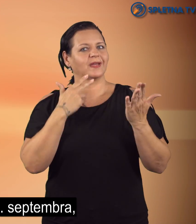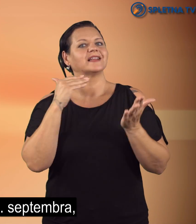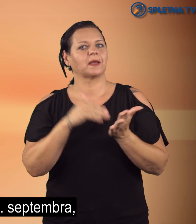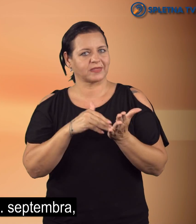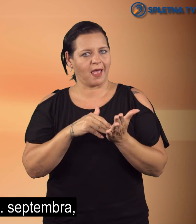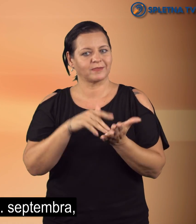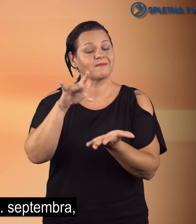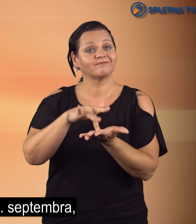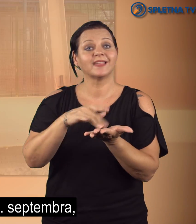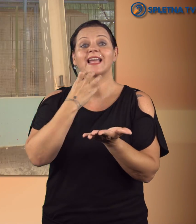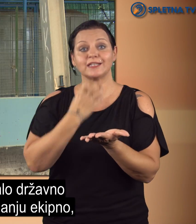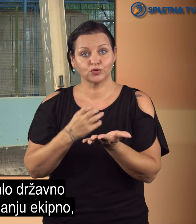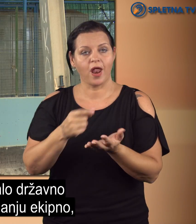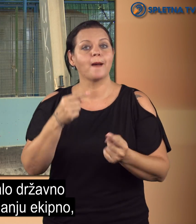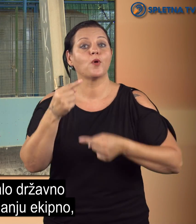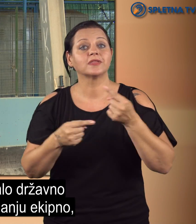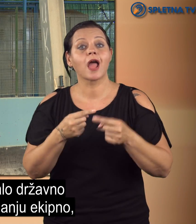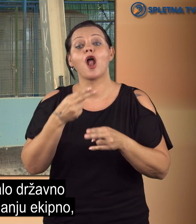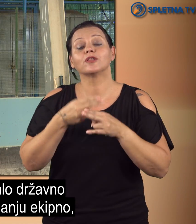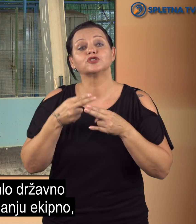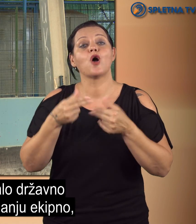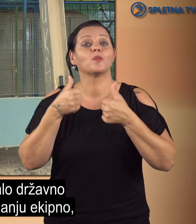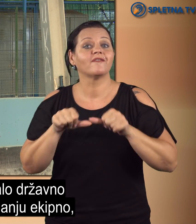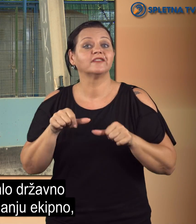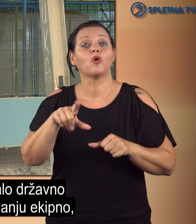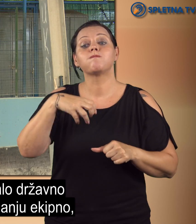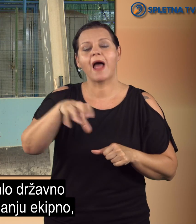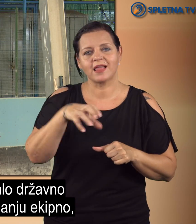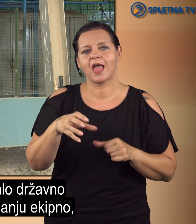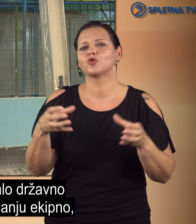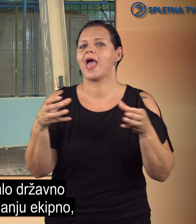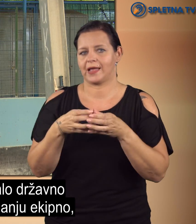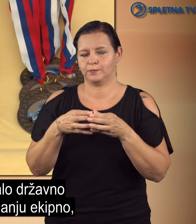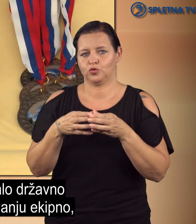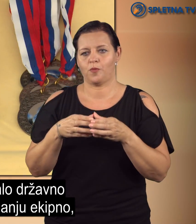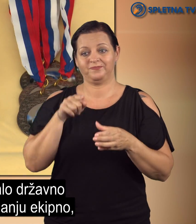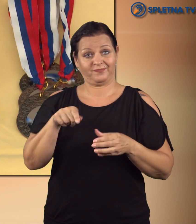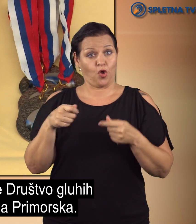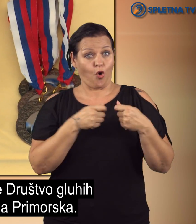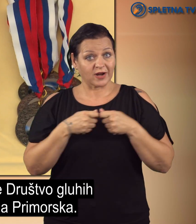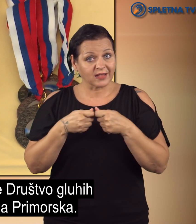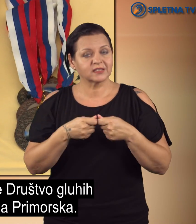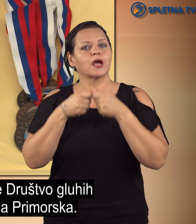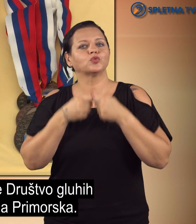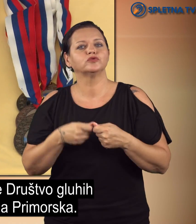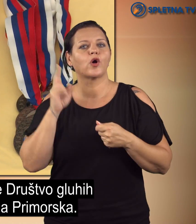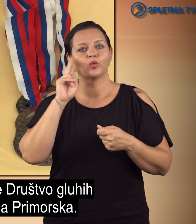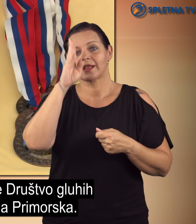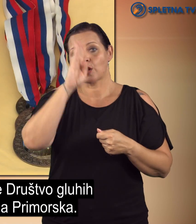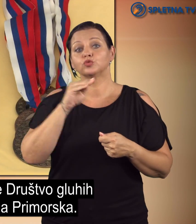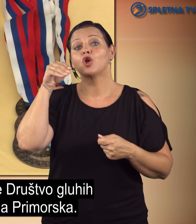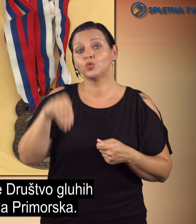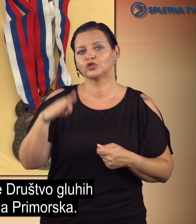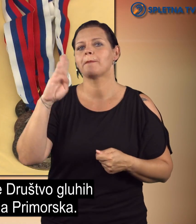Minulo nedeljo, 8. septembra, je v Izoli potekalo državno prvenstvo v balinanju ekipno, organiziralo pa